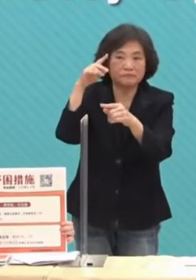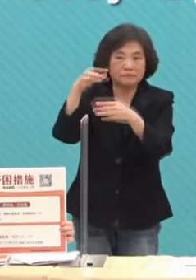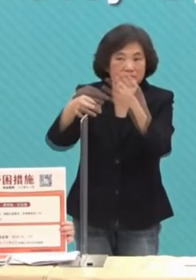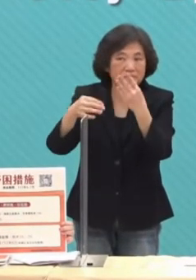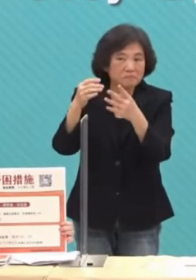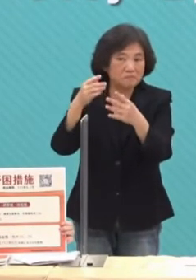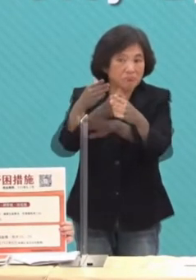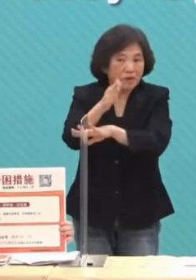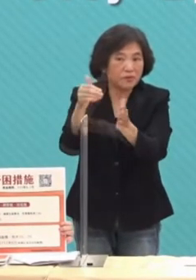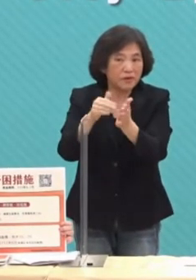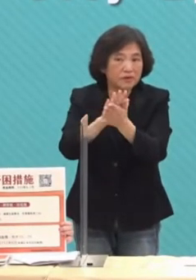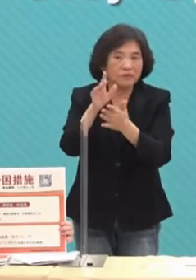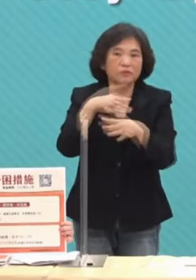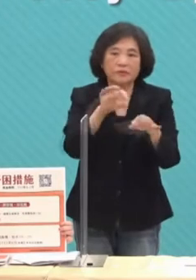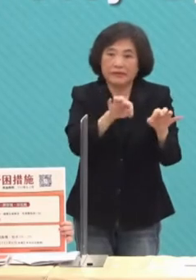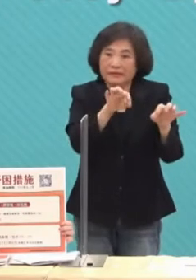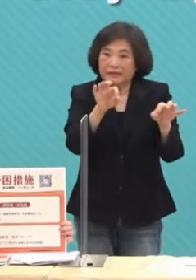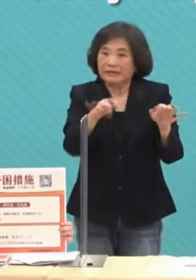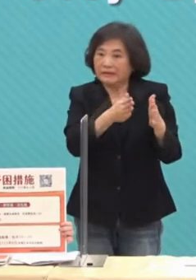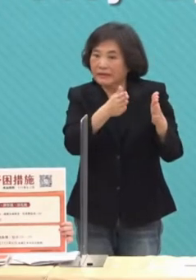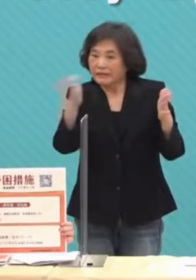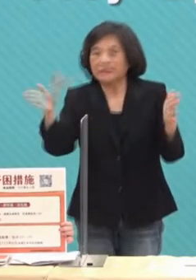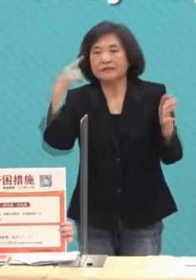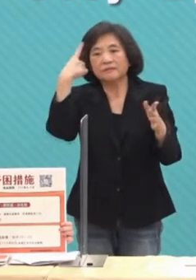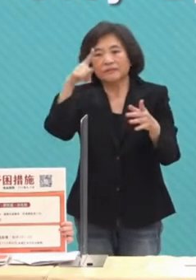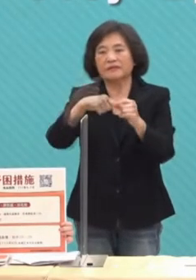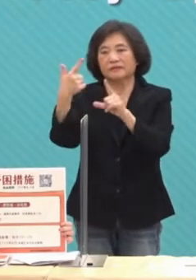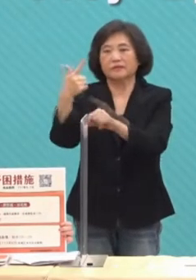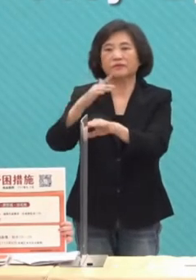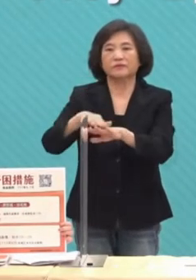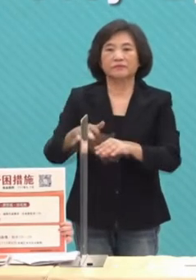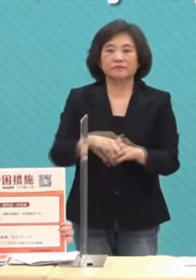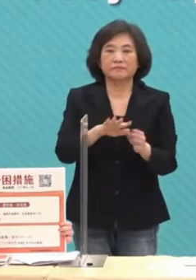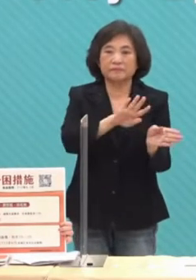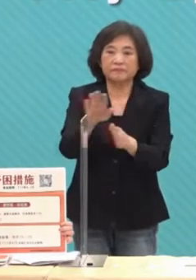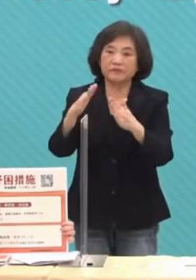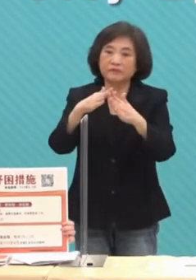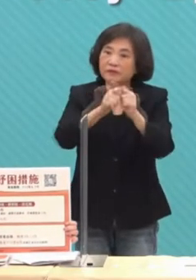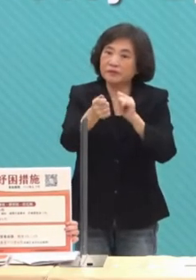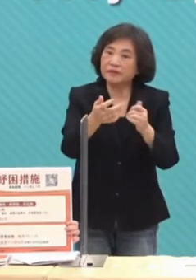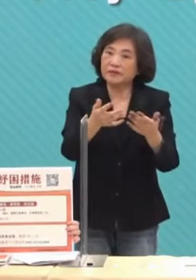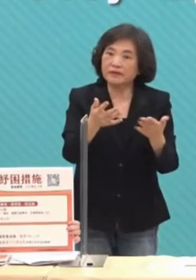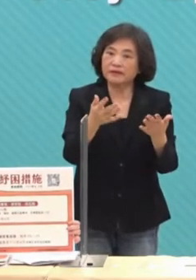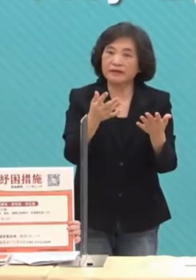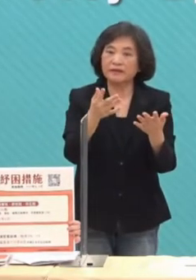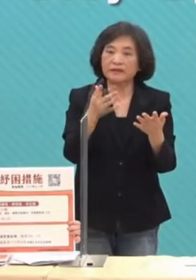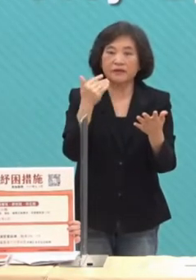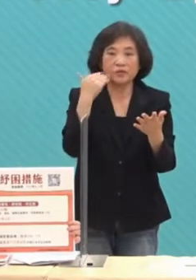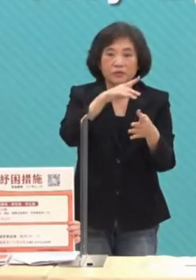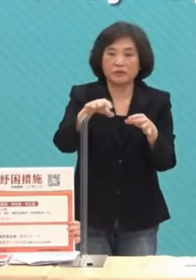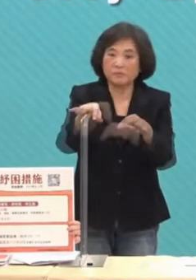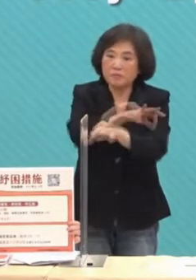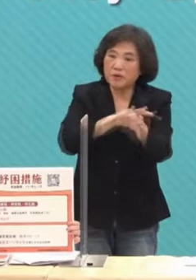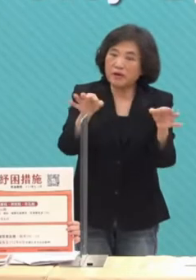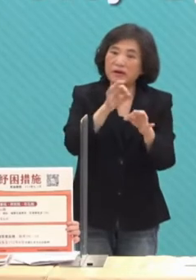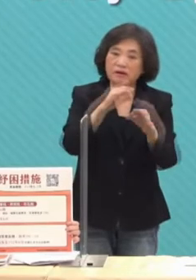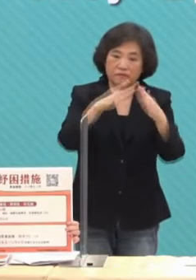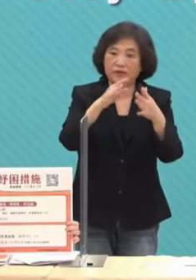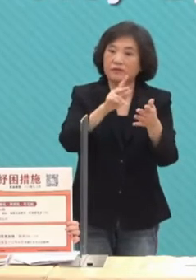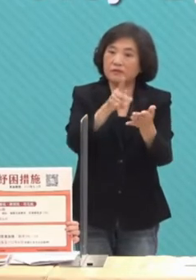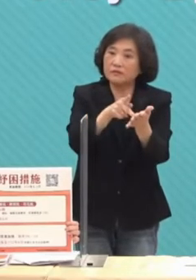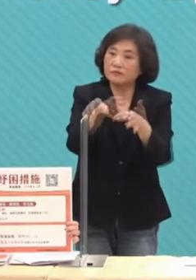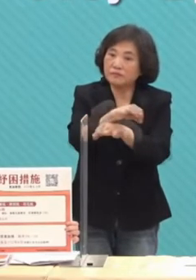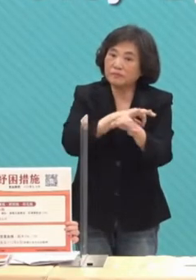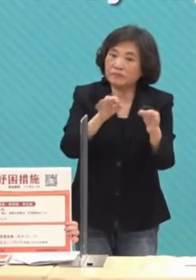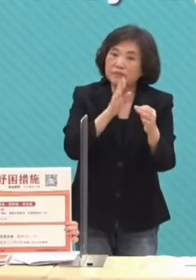条例通过之后，我们也会延到明年的6月。那另外降税在房屋税的部分，如果你是做营业使用，那但是